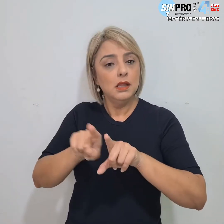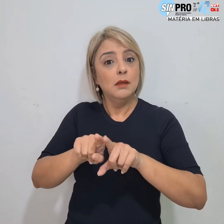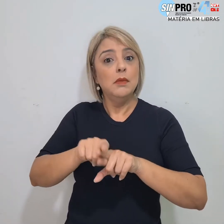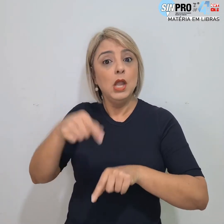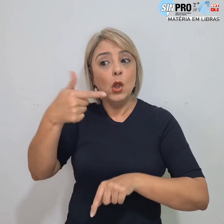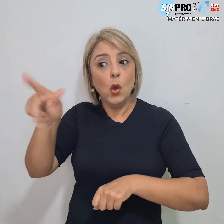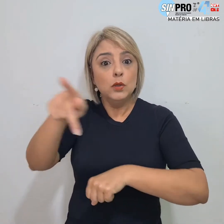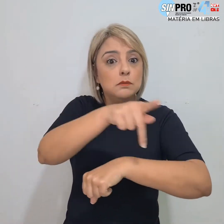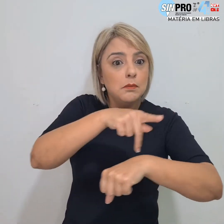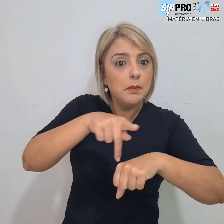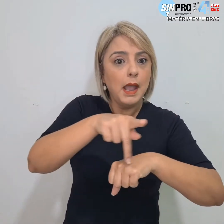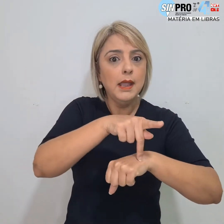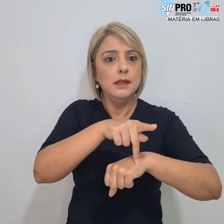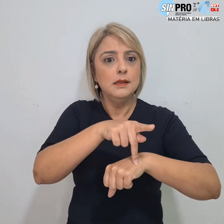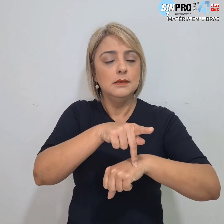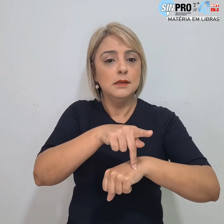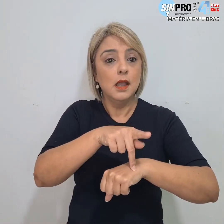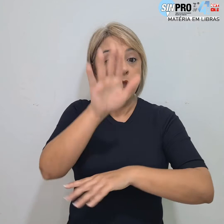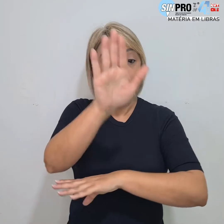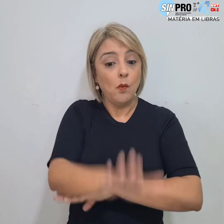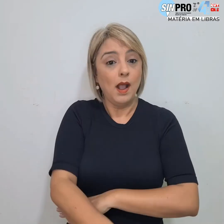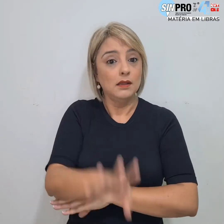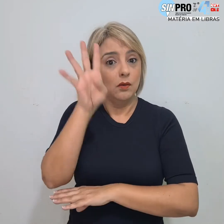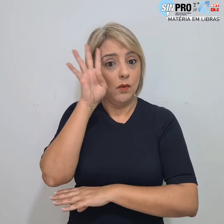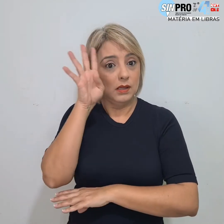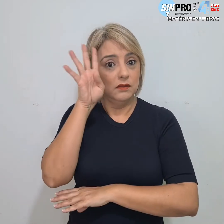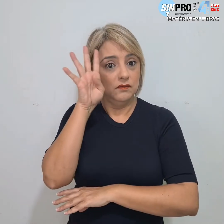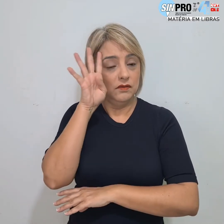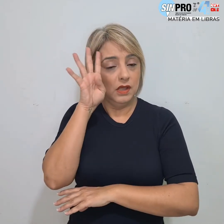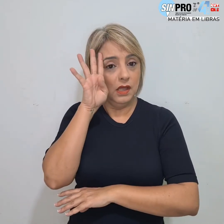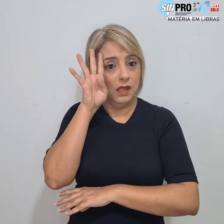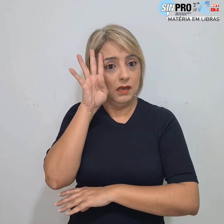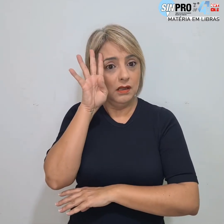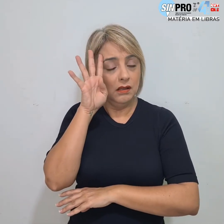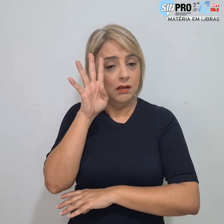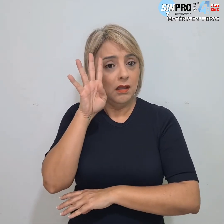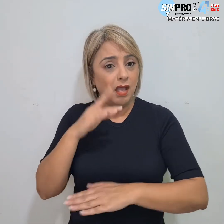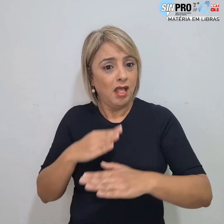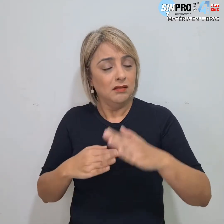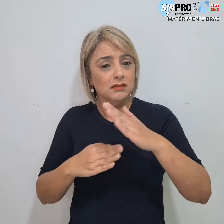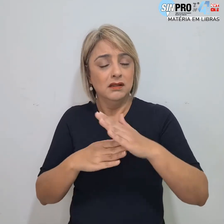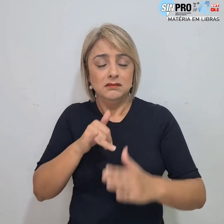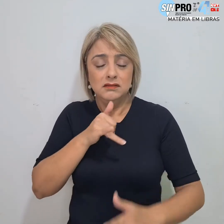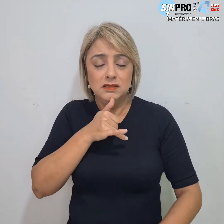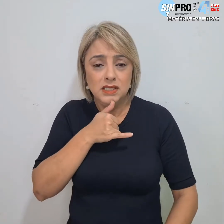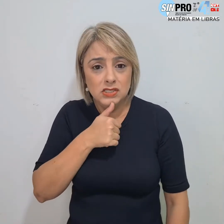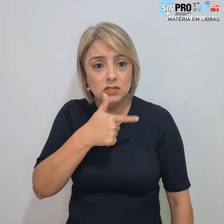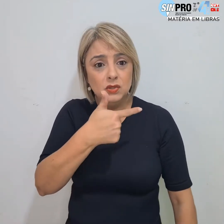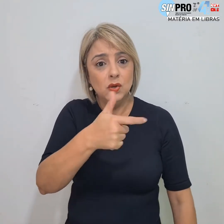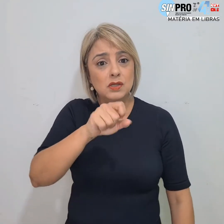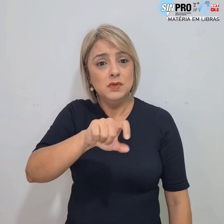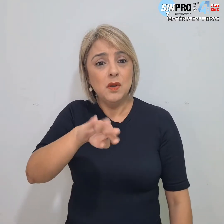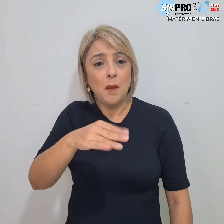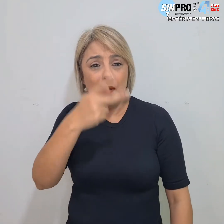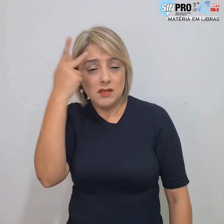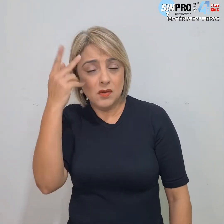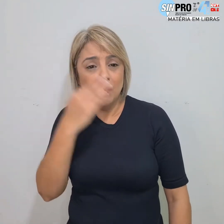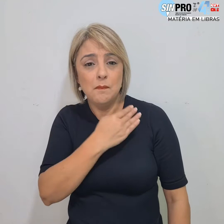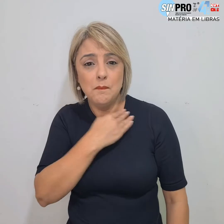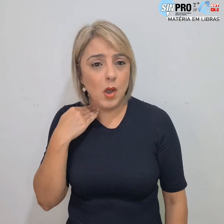de chegar à tarde desta quarta-feira com a triste marca de 2.129 óbitos